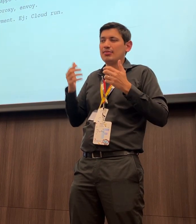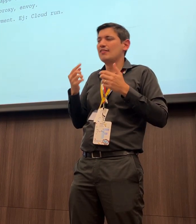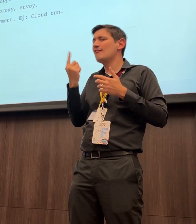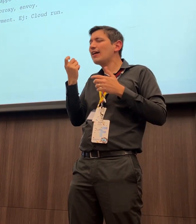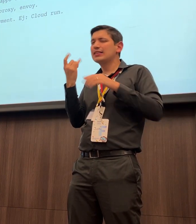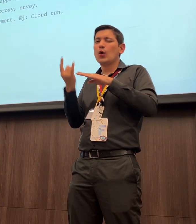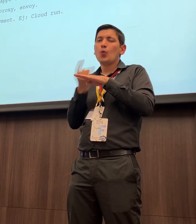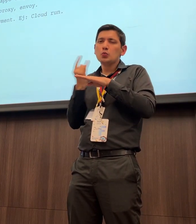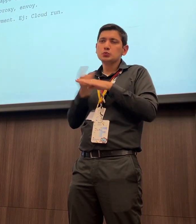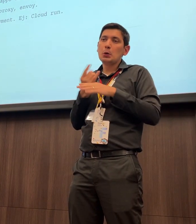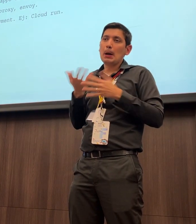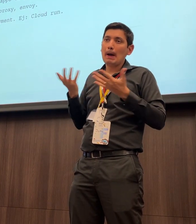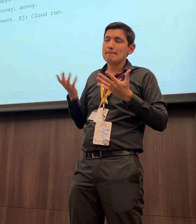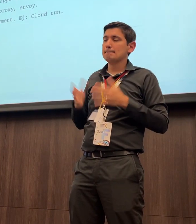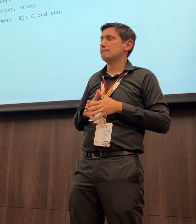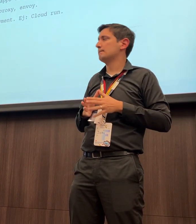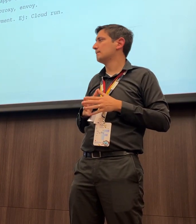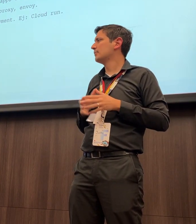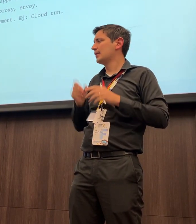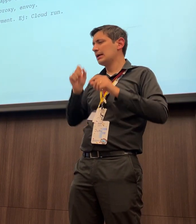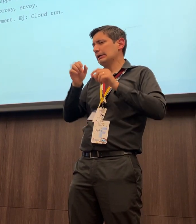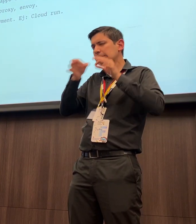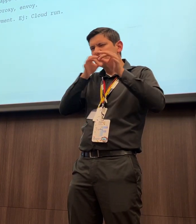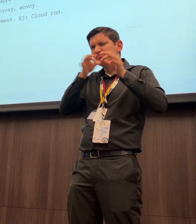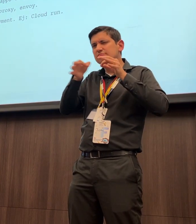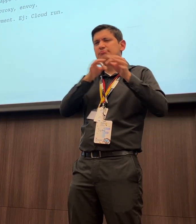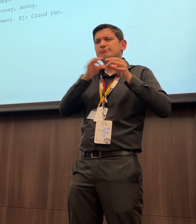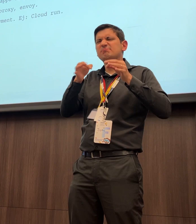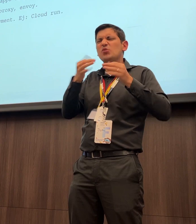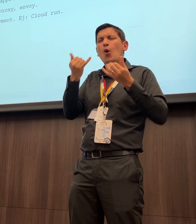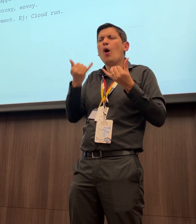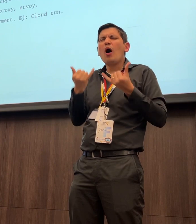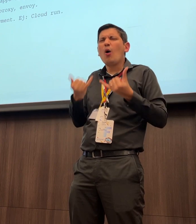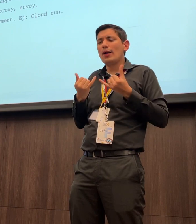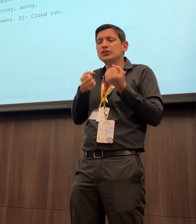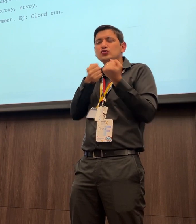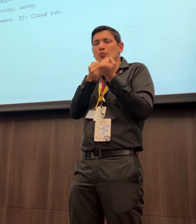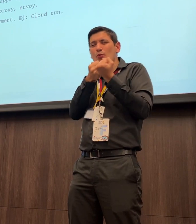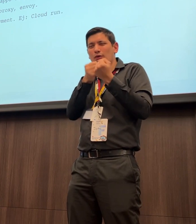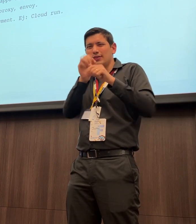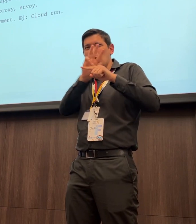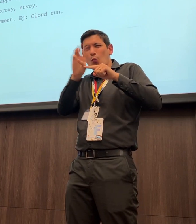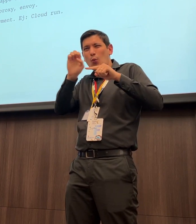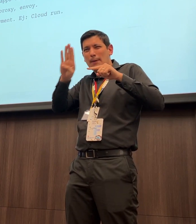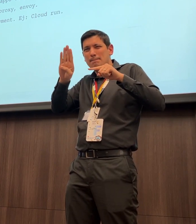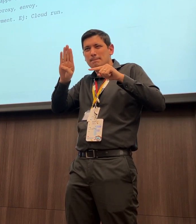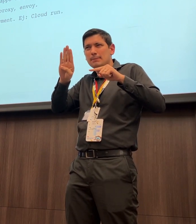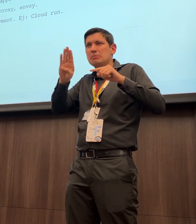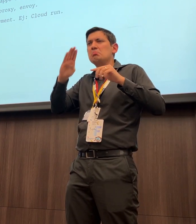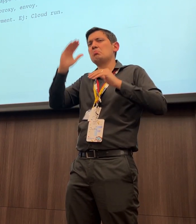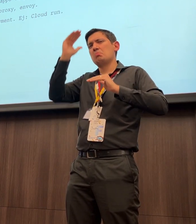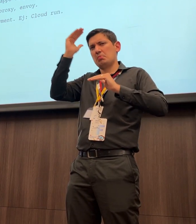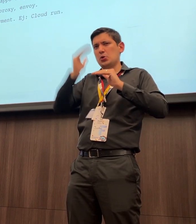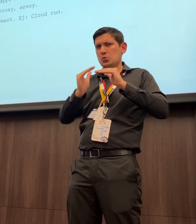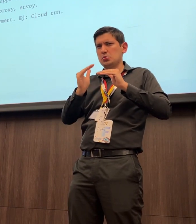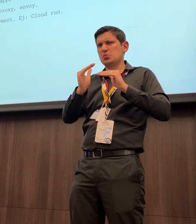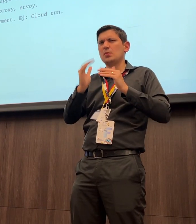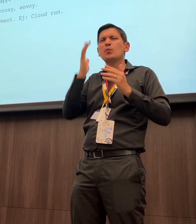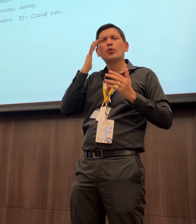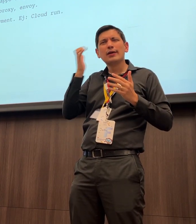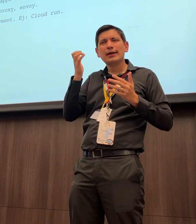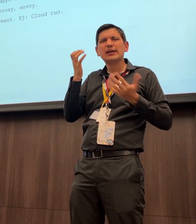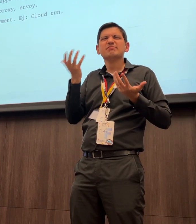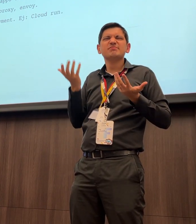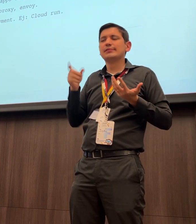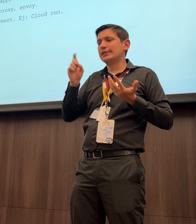de uso. Explica un poco eso, que es que hoy en día el soporte para web es menor porque hay que hacer un